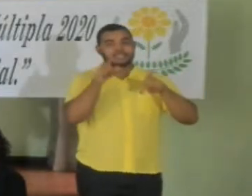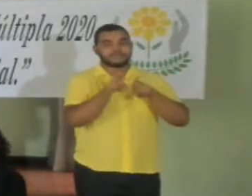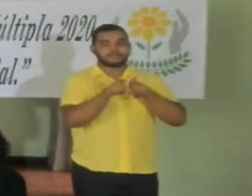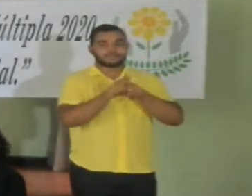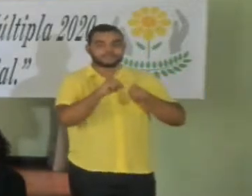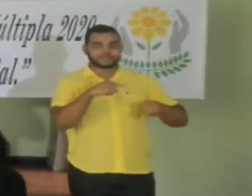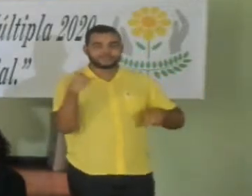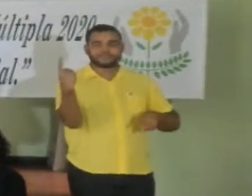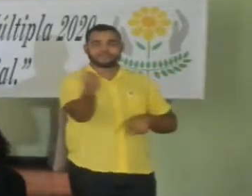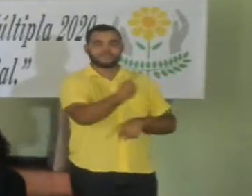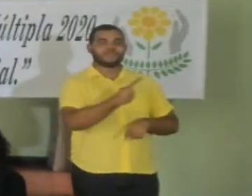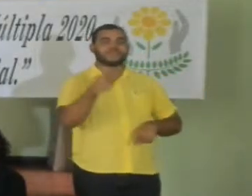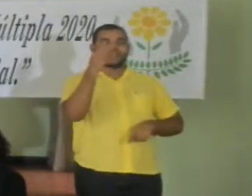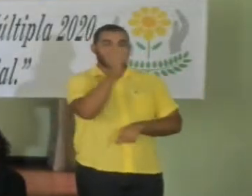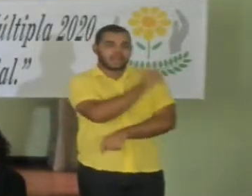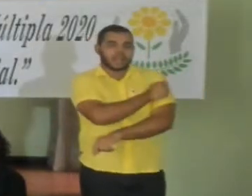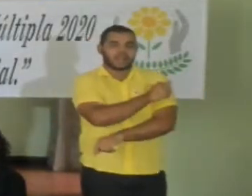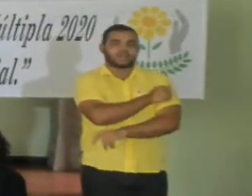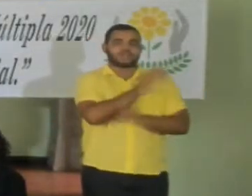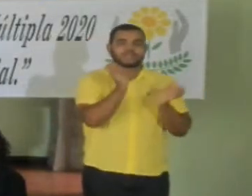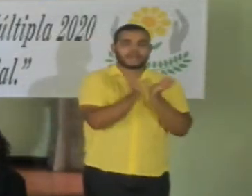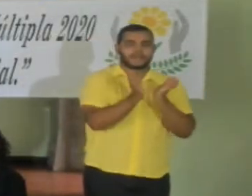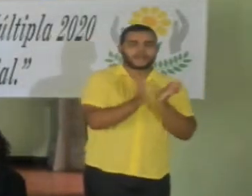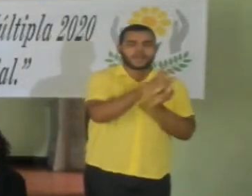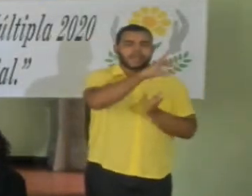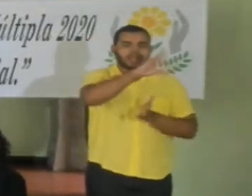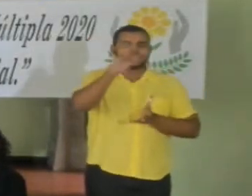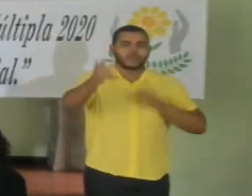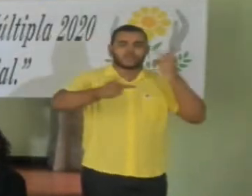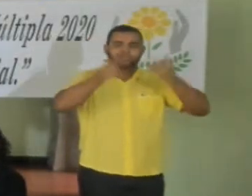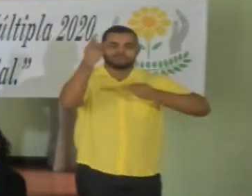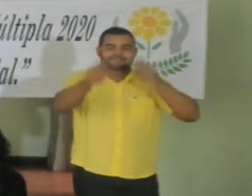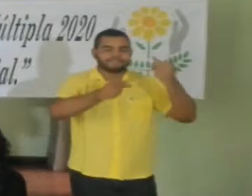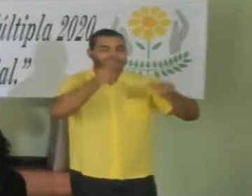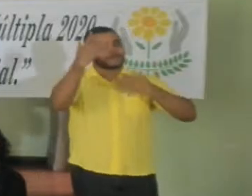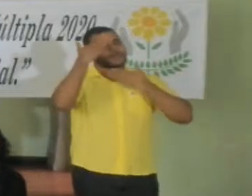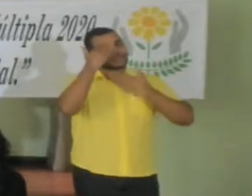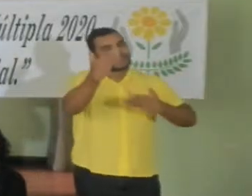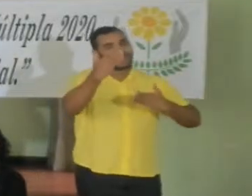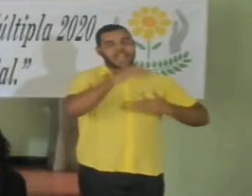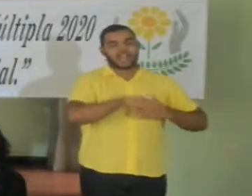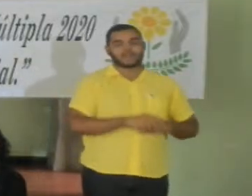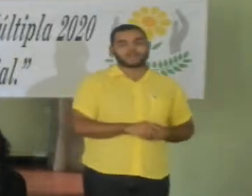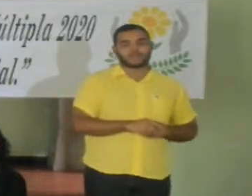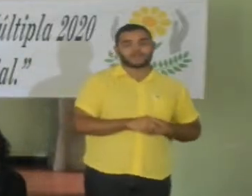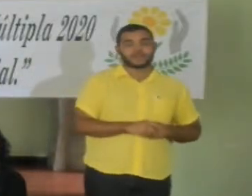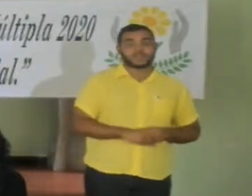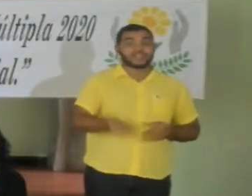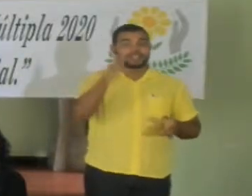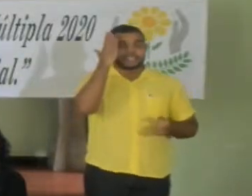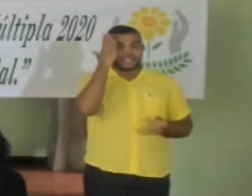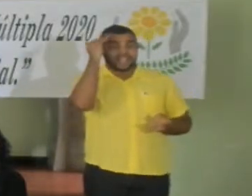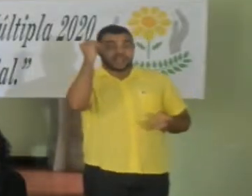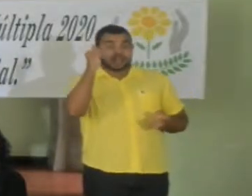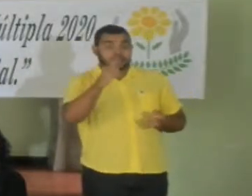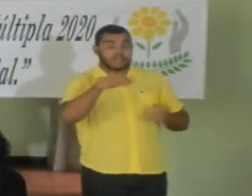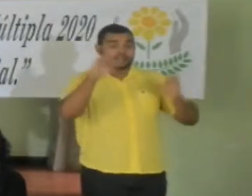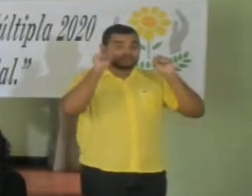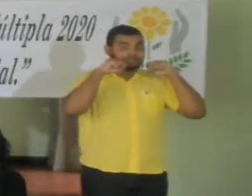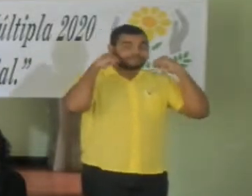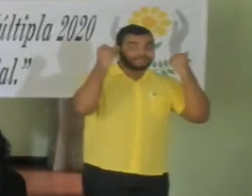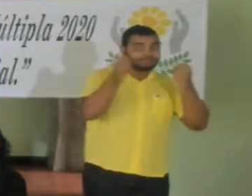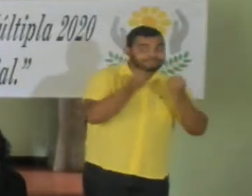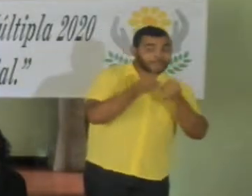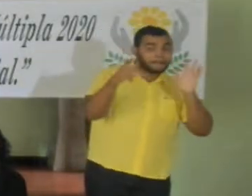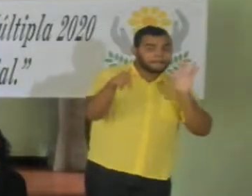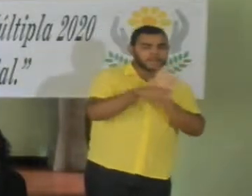nossos autodefensores, aos depoimentos que eles deram aqui, porque, afinal de contas, esse fórum foram